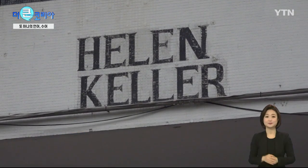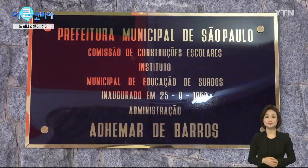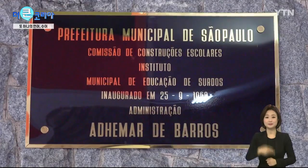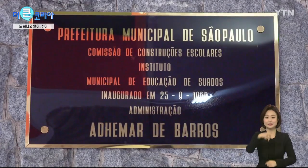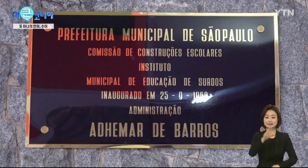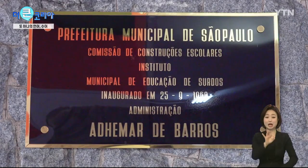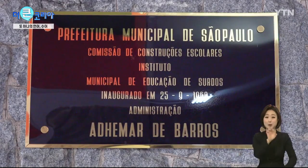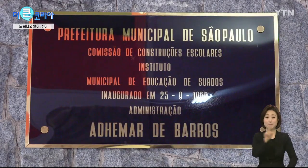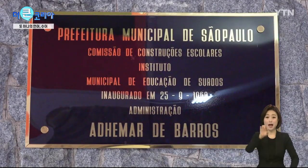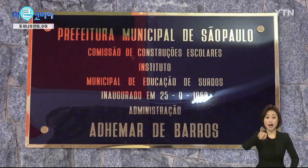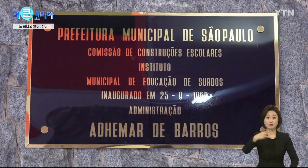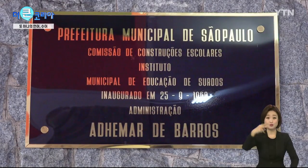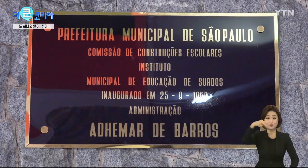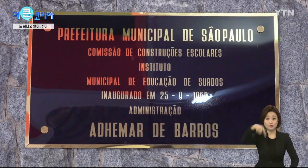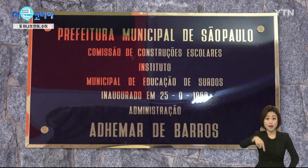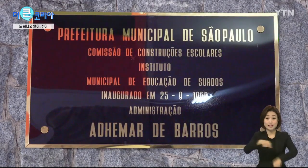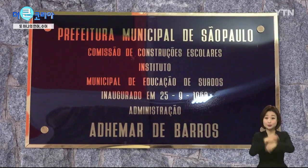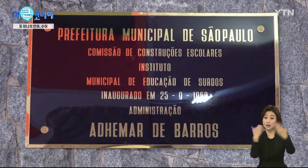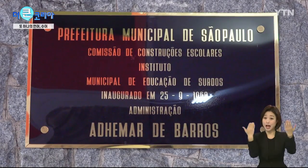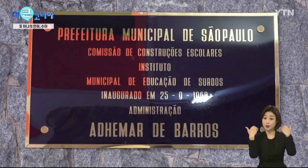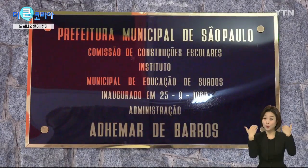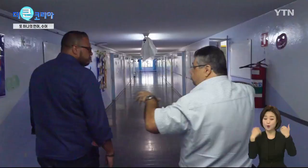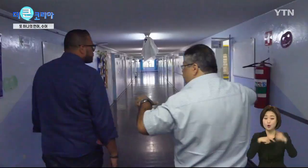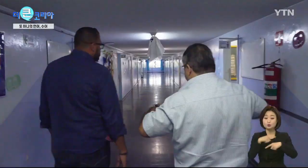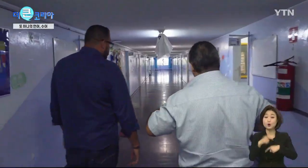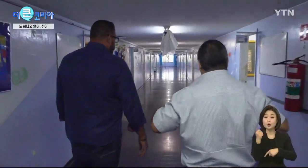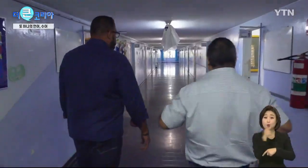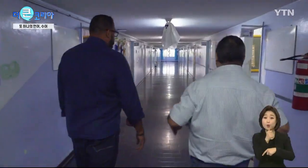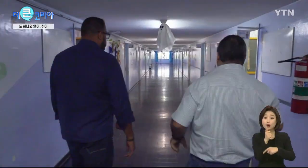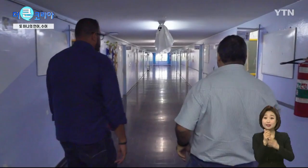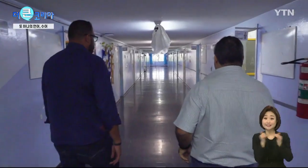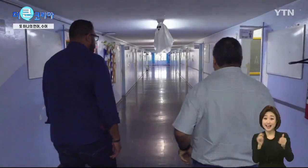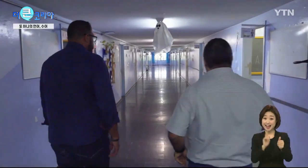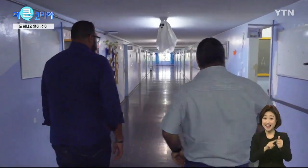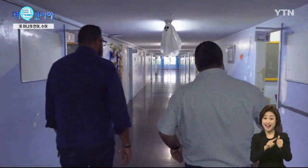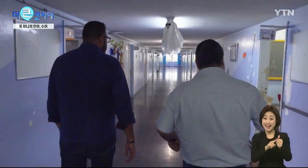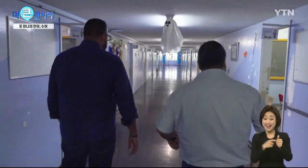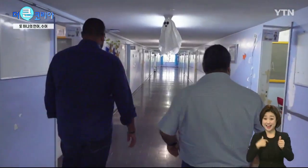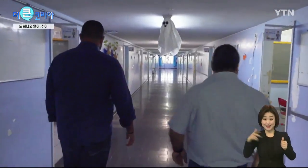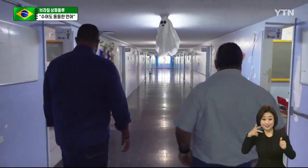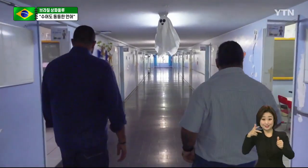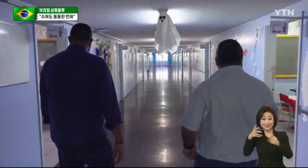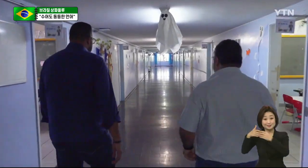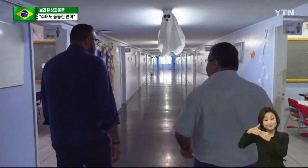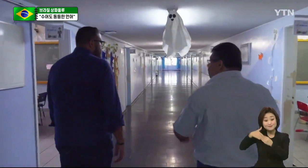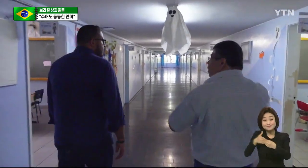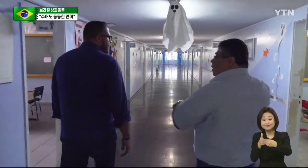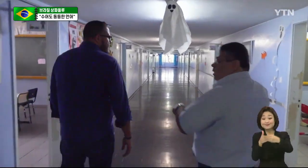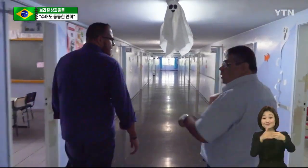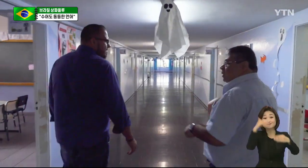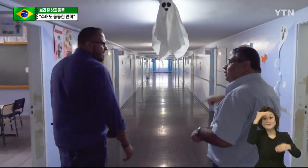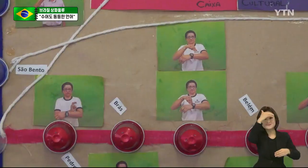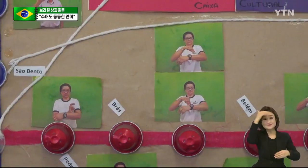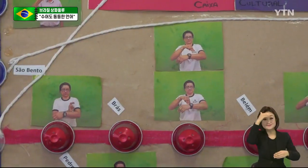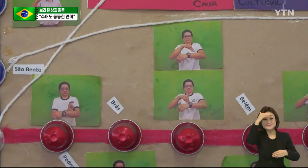상파우로에 있는 한 특수학교. 이곳에서 수어 통역사로 일하고 있는 헤나토 씨와 학교를